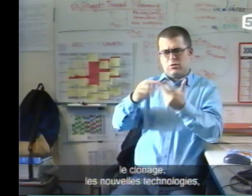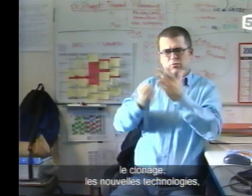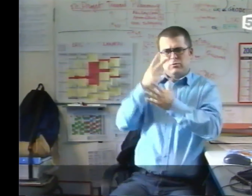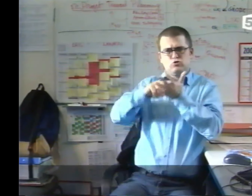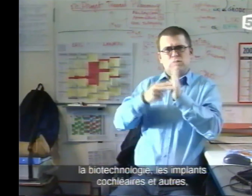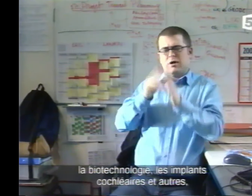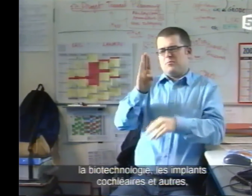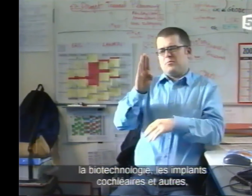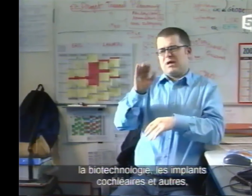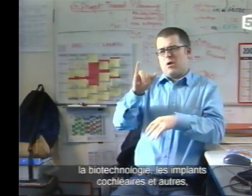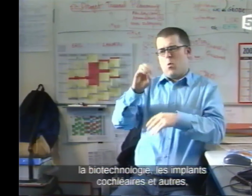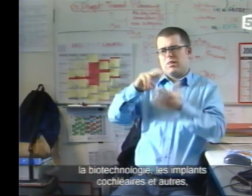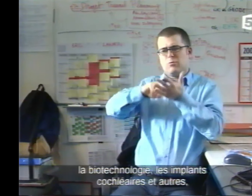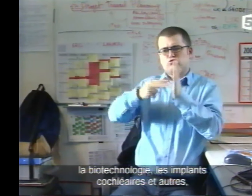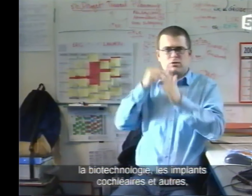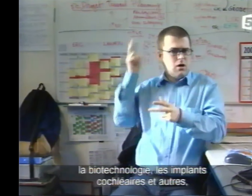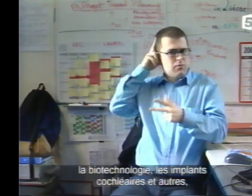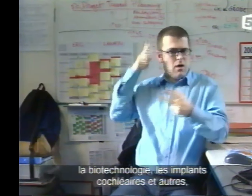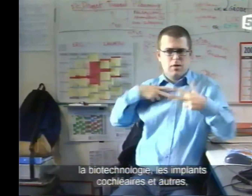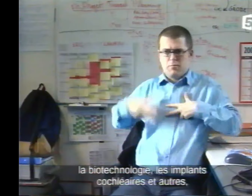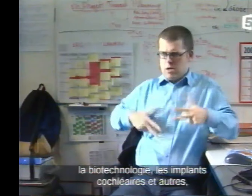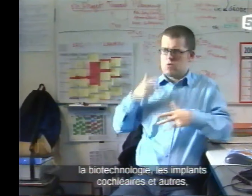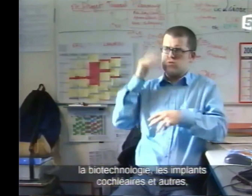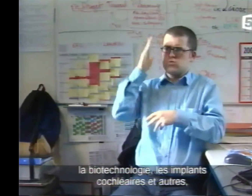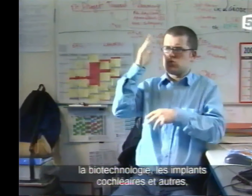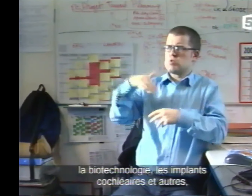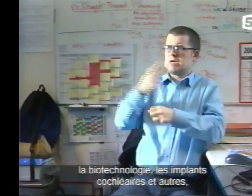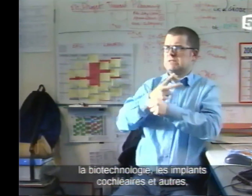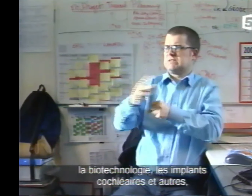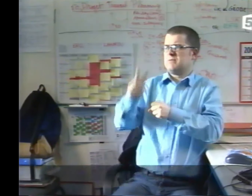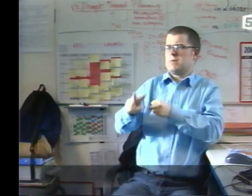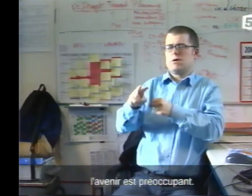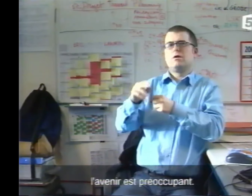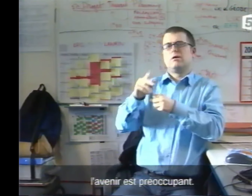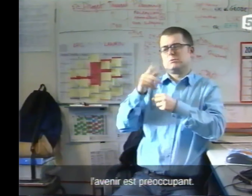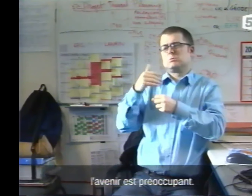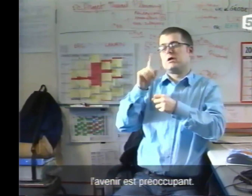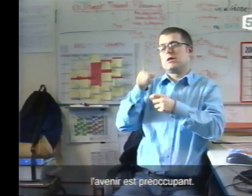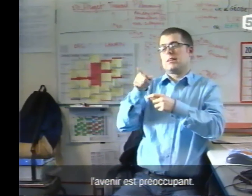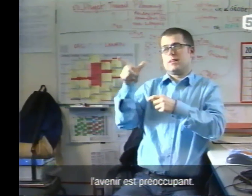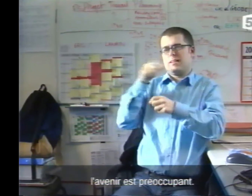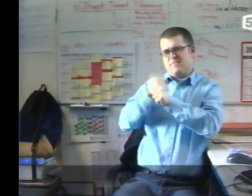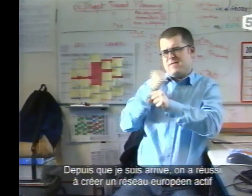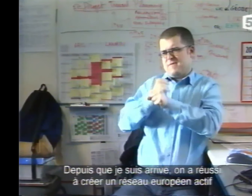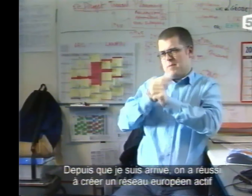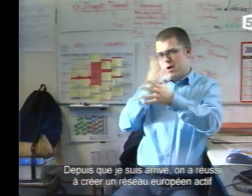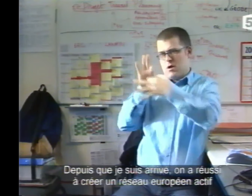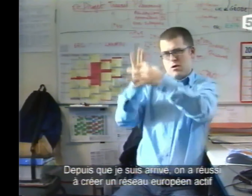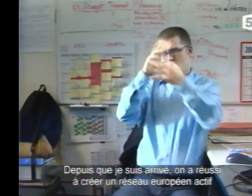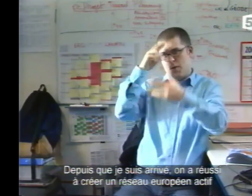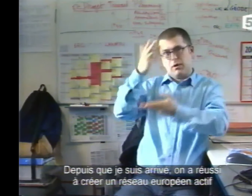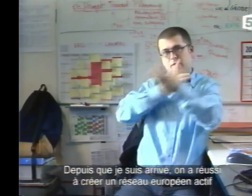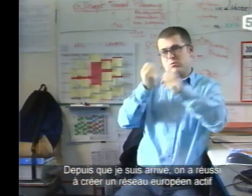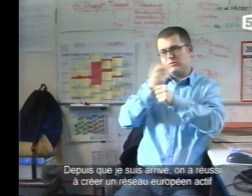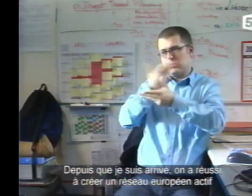technologies, la biotechnologie, les implants cochléaires et autres implants. L'avenir est préoccupant. Depuis que je suis arrivé, on a réussi à